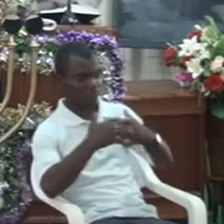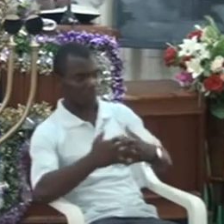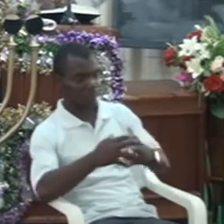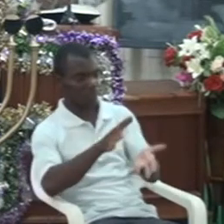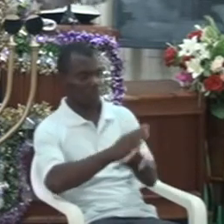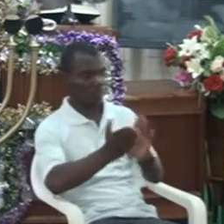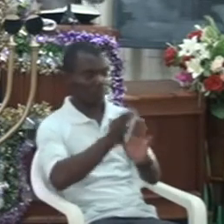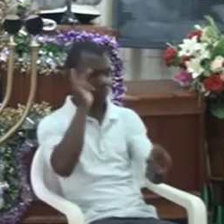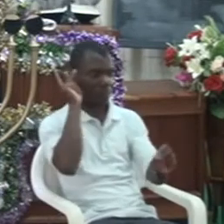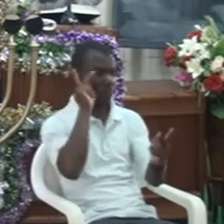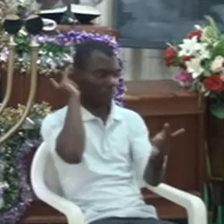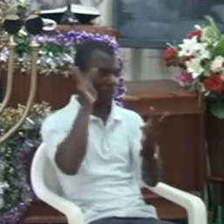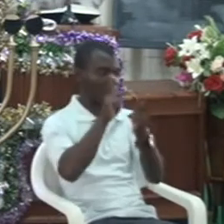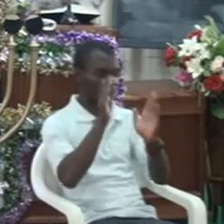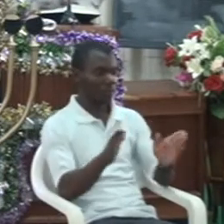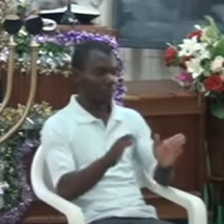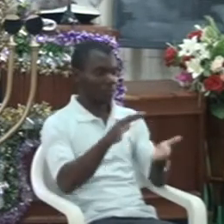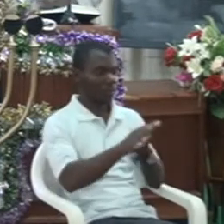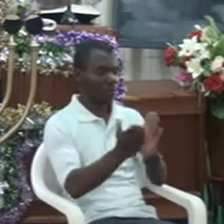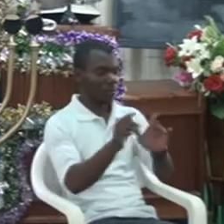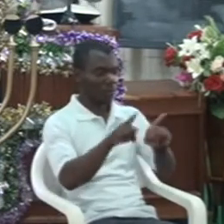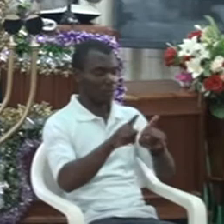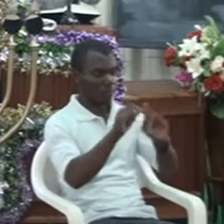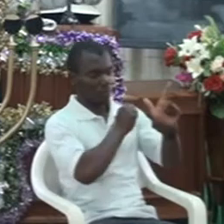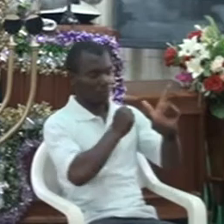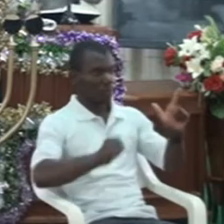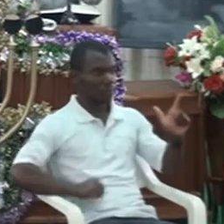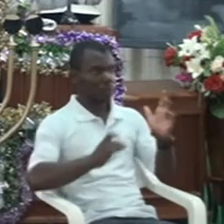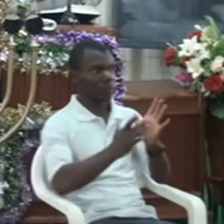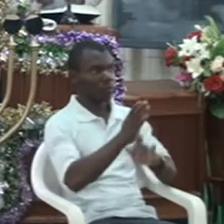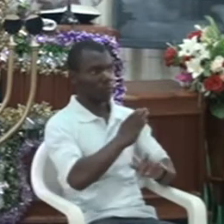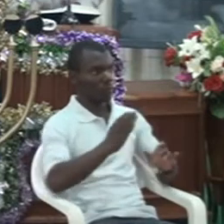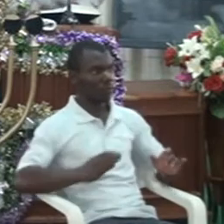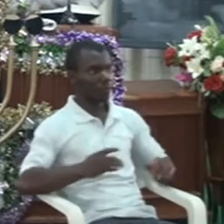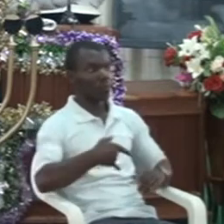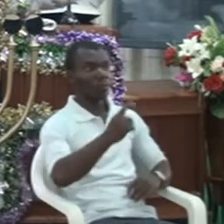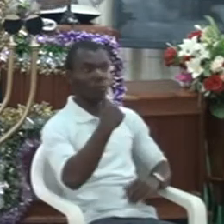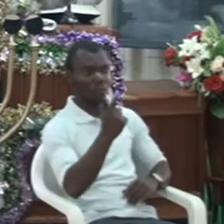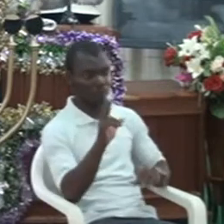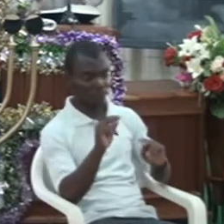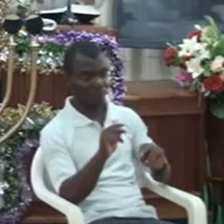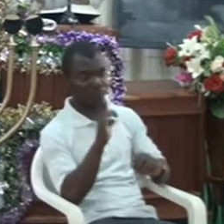bord étant parfait. Ayant ressemblé au Seigneur Jésus-Christ, il dit ce n'est pas ainsi.